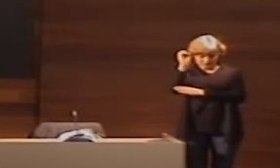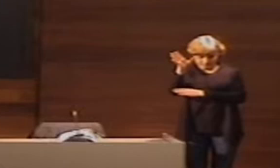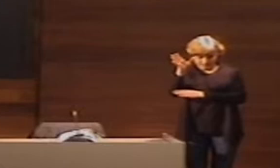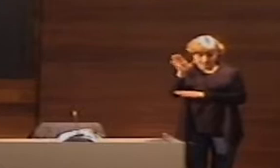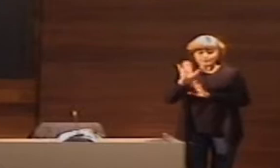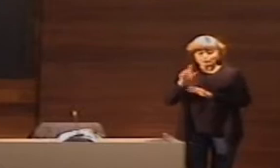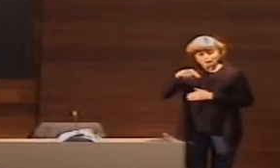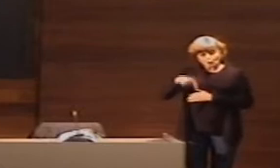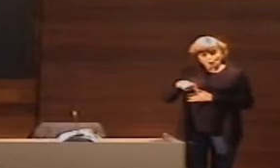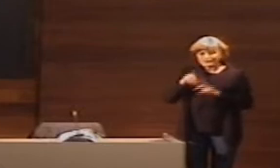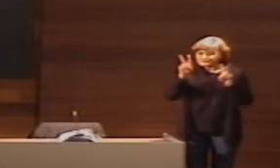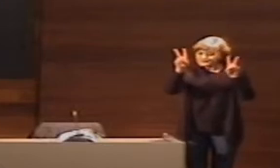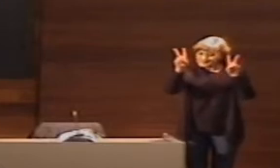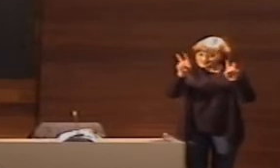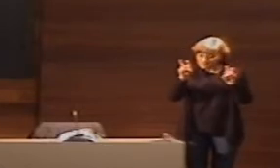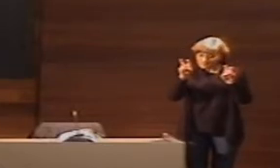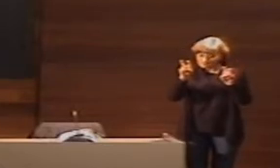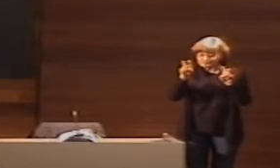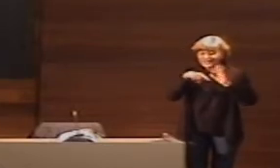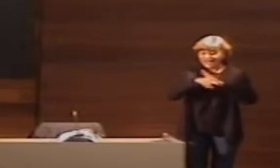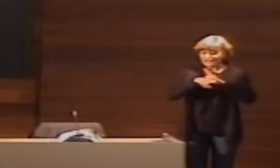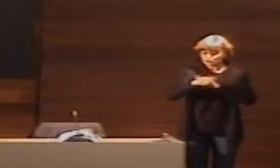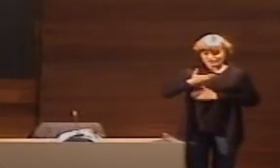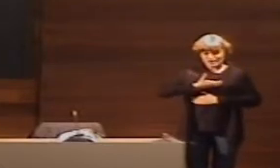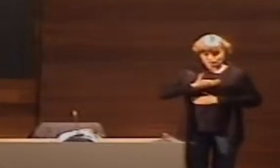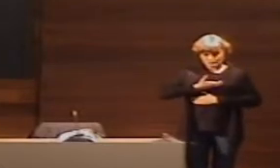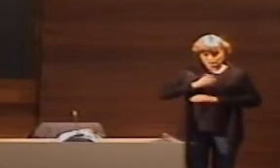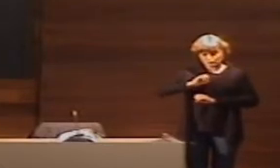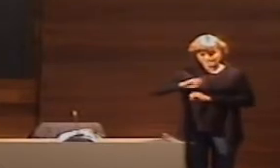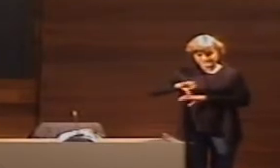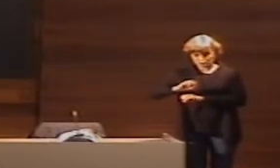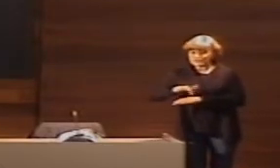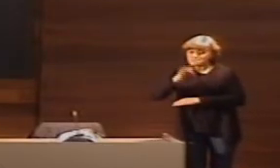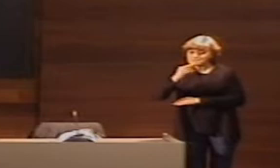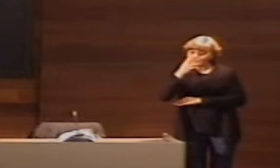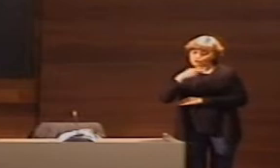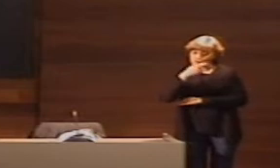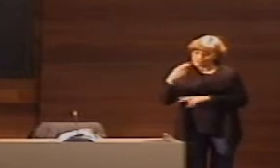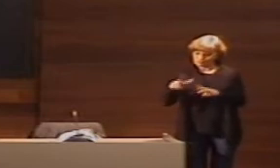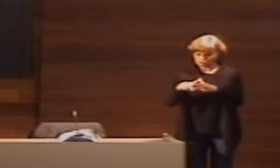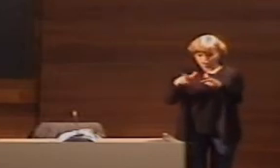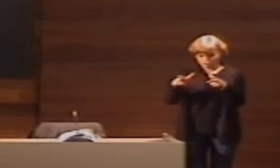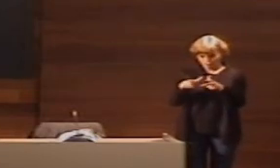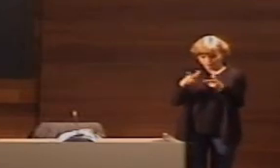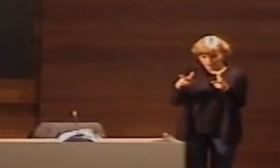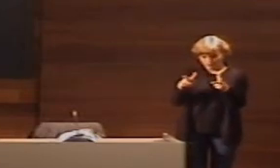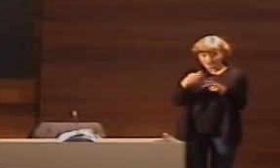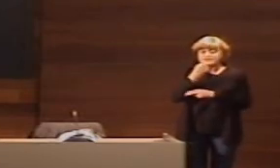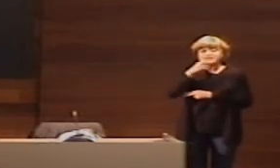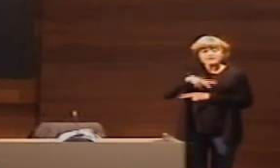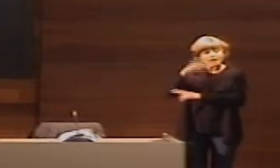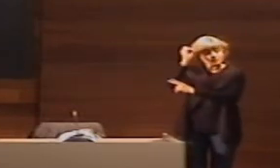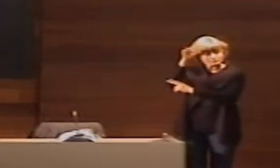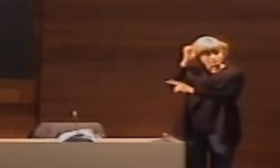sin embargo, lo que nos ocupa es la gestión municipal de los residuos, un compromiso colectivo. Y para hablarnos de este tema, pues nadie mejor que Ignasi